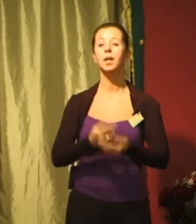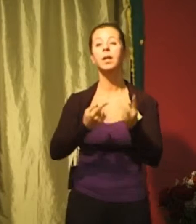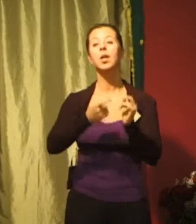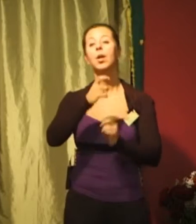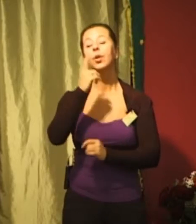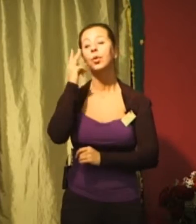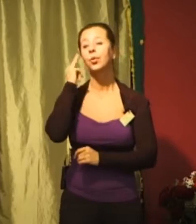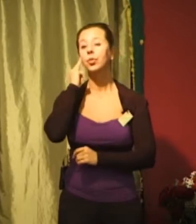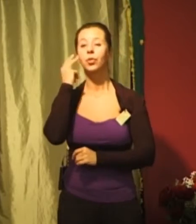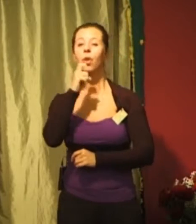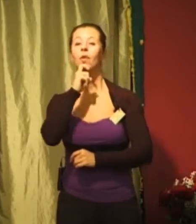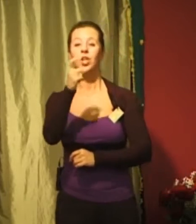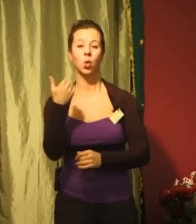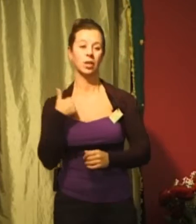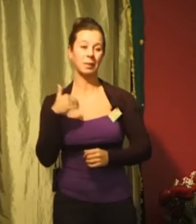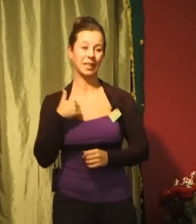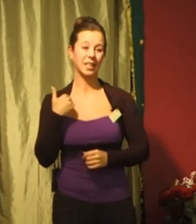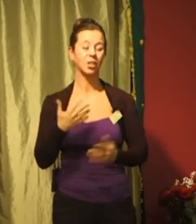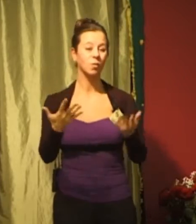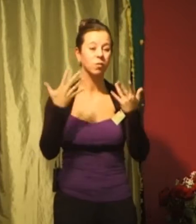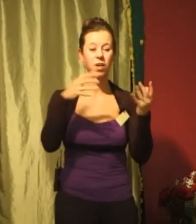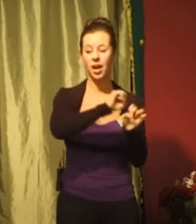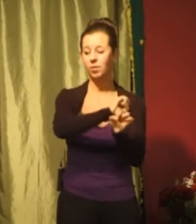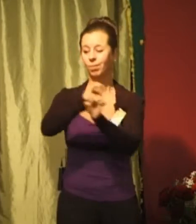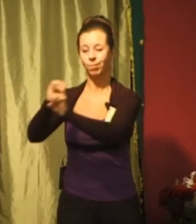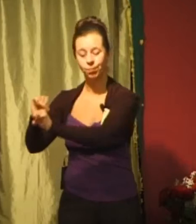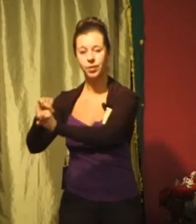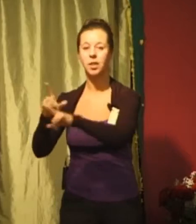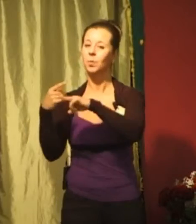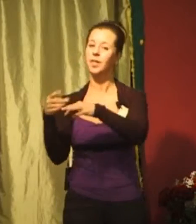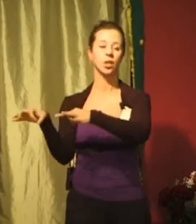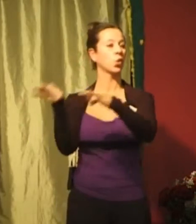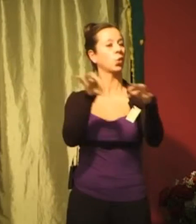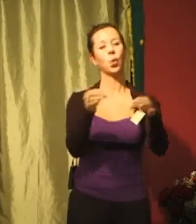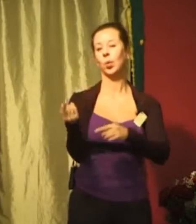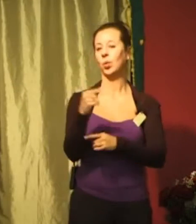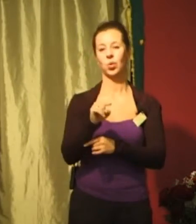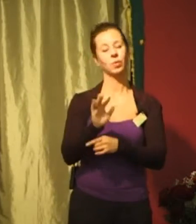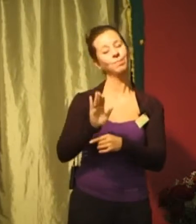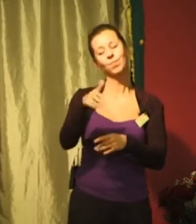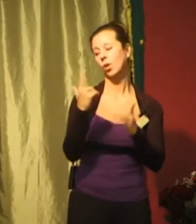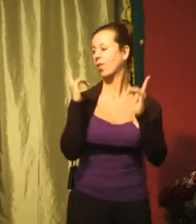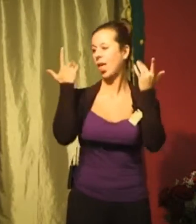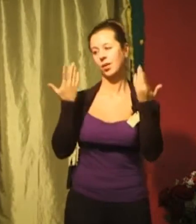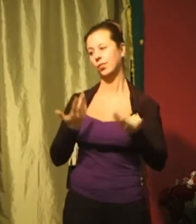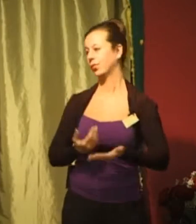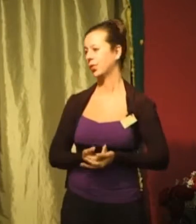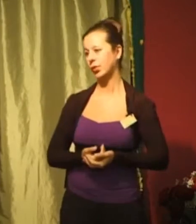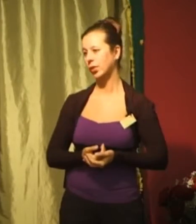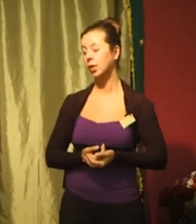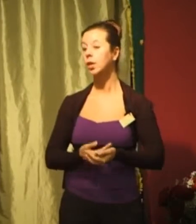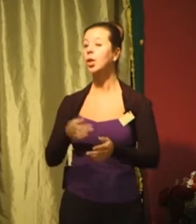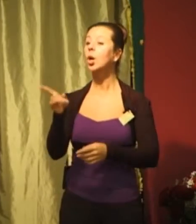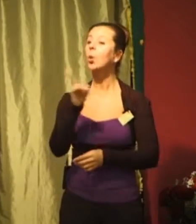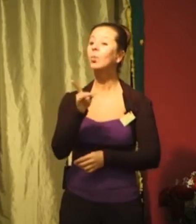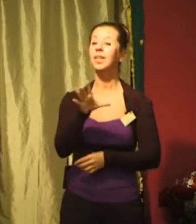Joden heeft het oorlog niet overleefd. Dat betekende voor een groot deel het einde van een